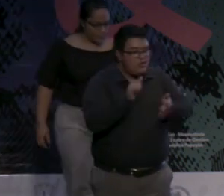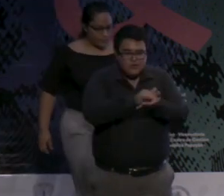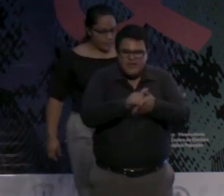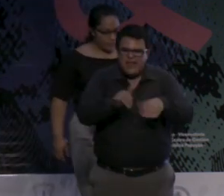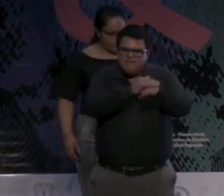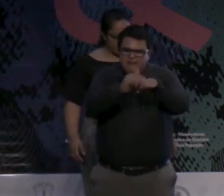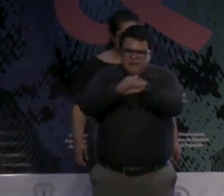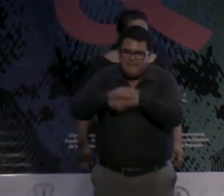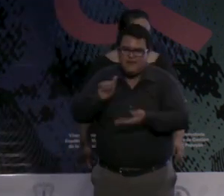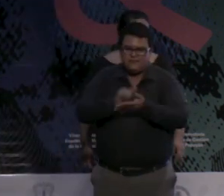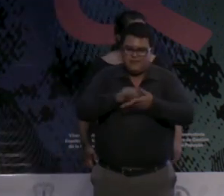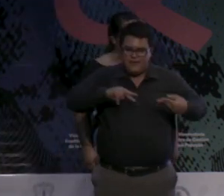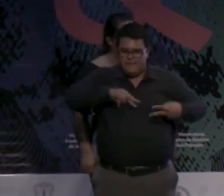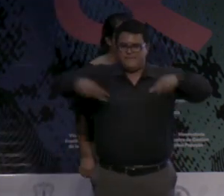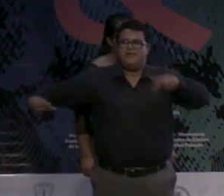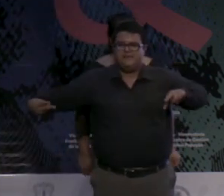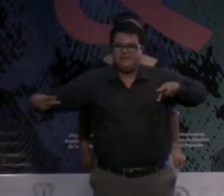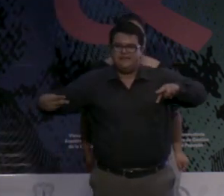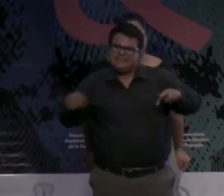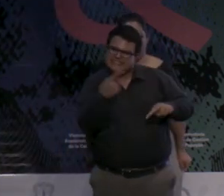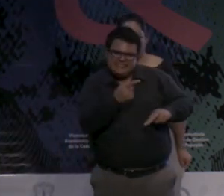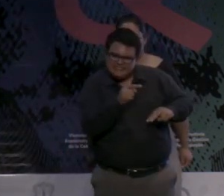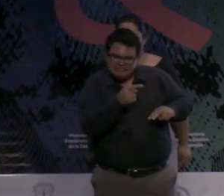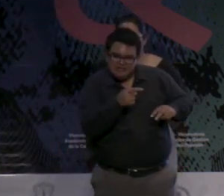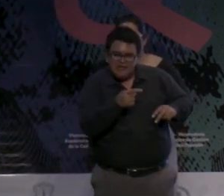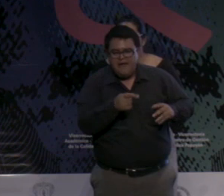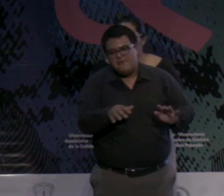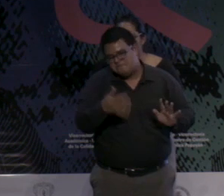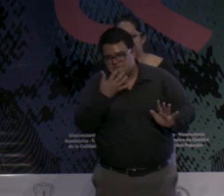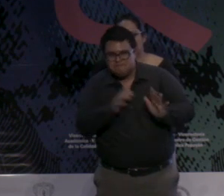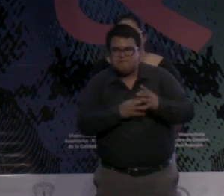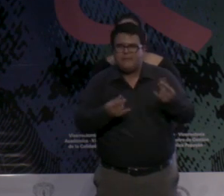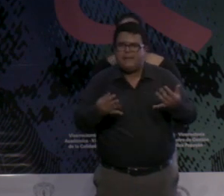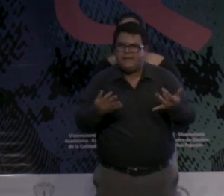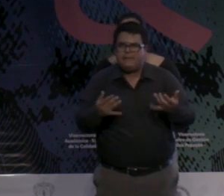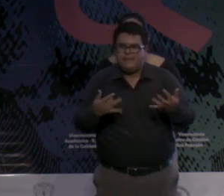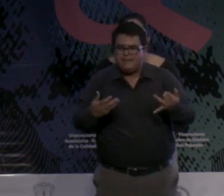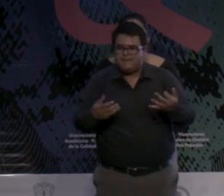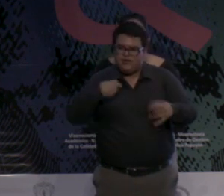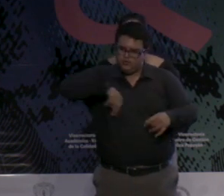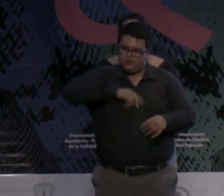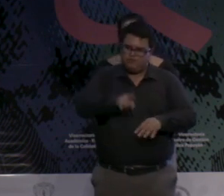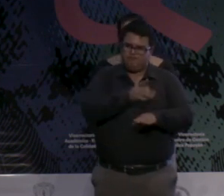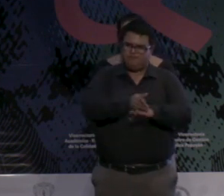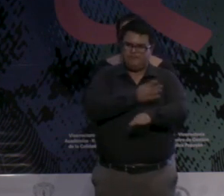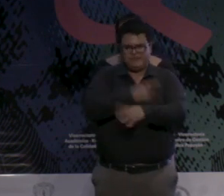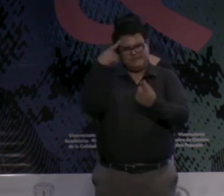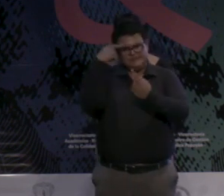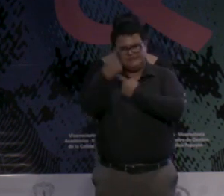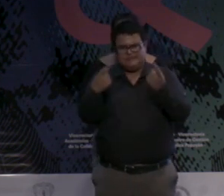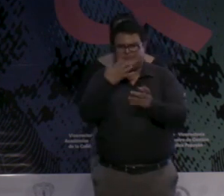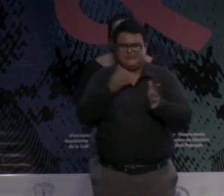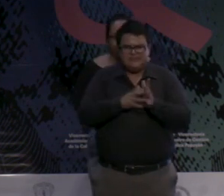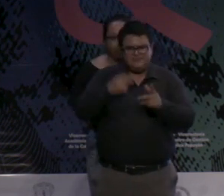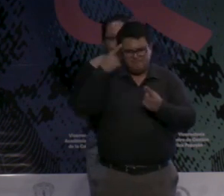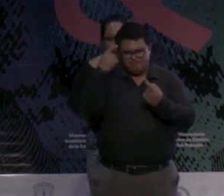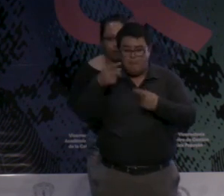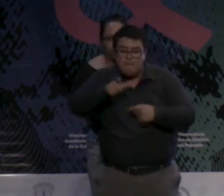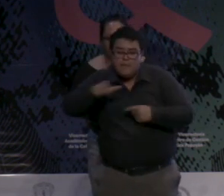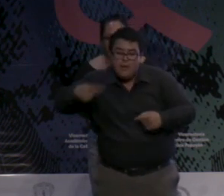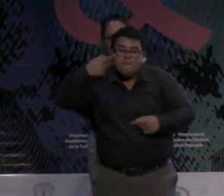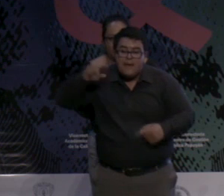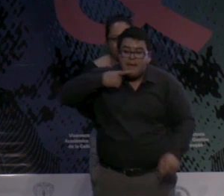decisión fue concertada por juntos, unos al un lado y otros al otro lado de la Universidad Javeriana. Esto nos